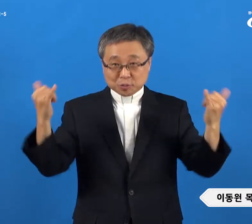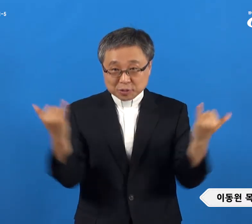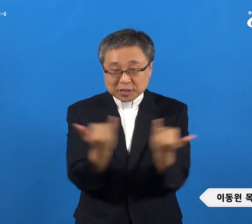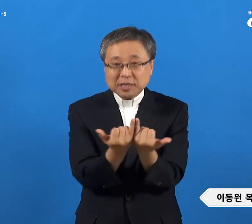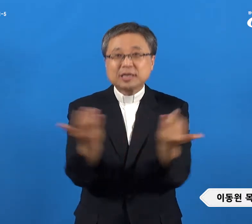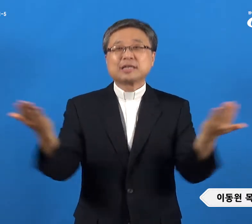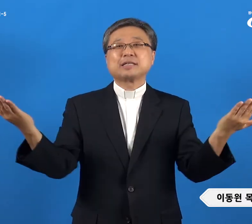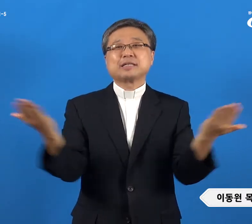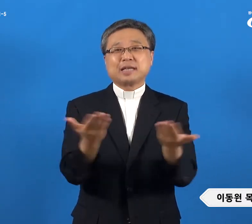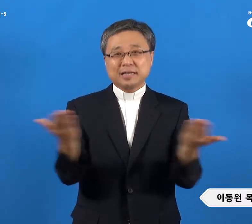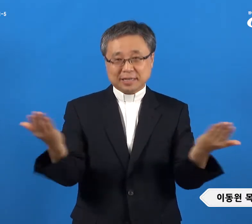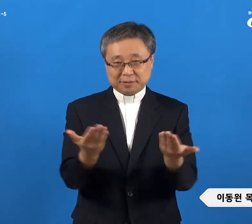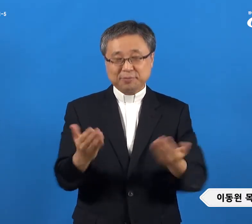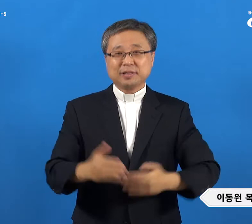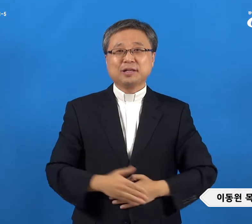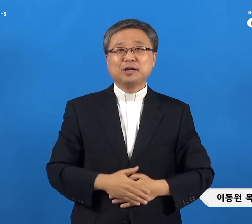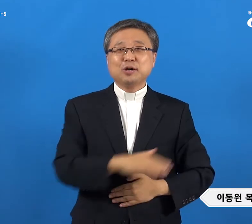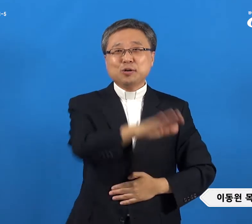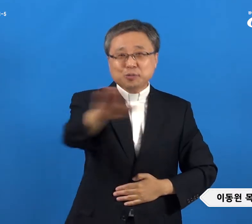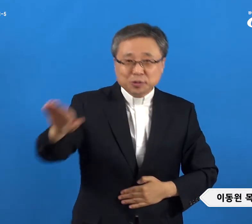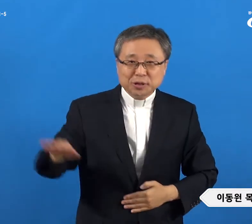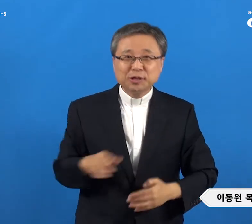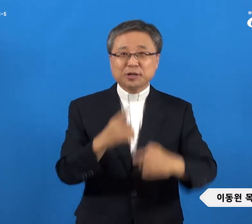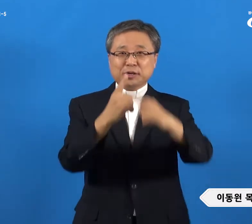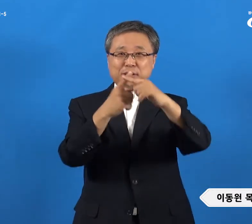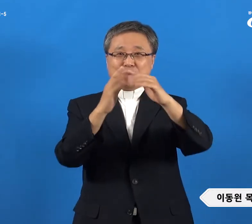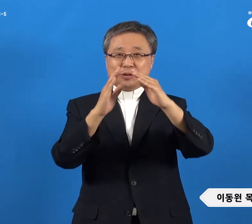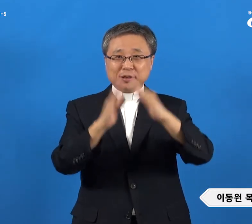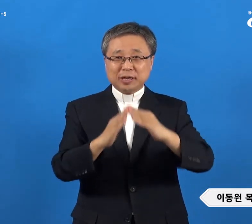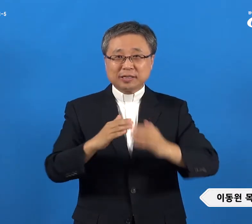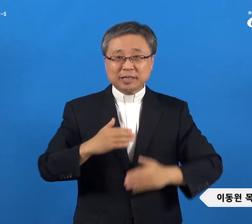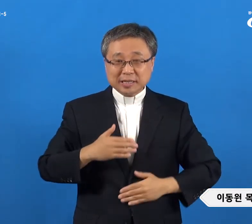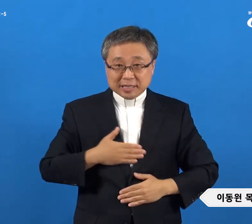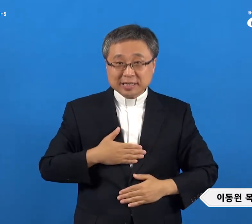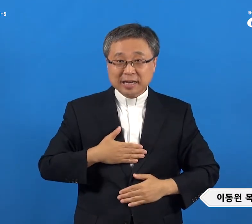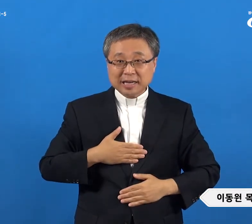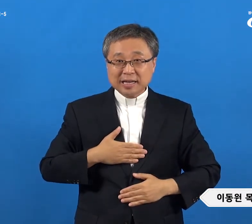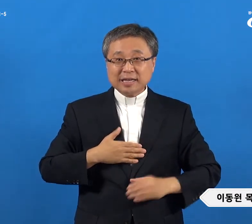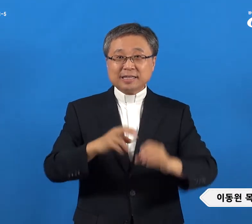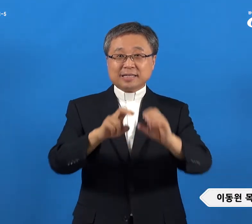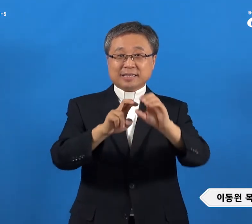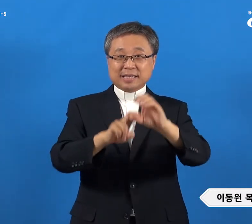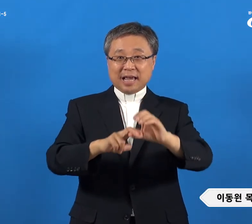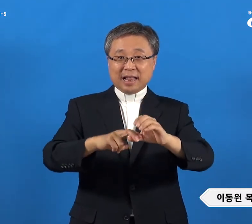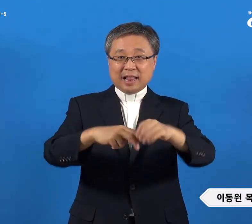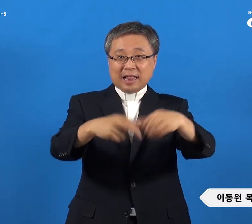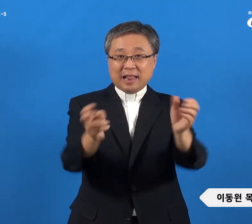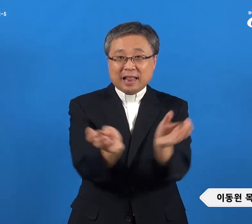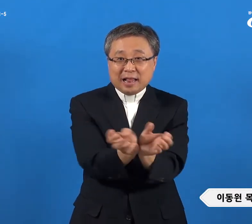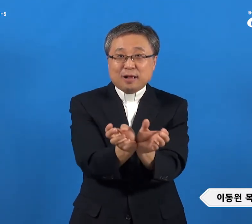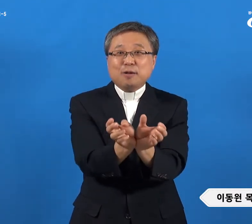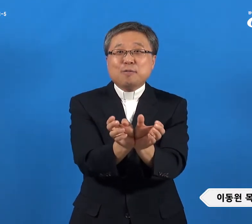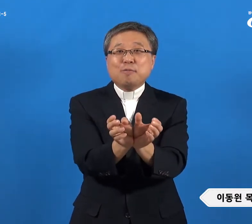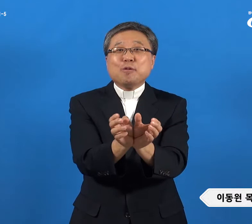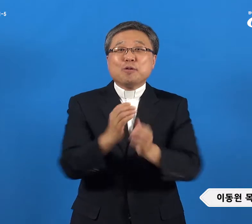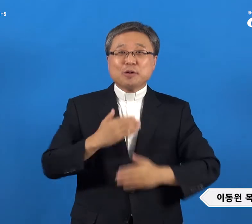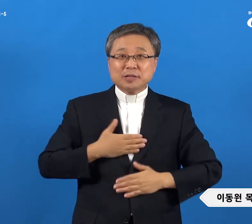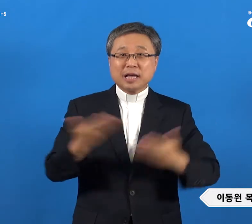것입니다. 우리 교회에서 셀 목회를 하고 있는데 우리가 이 목장 사역, 셀 목회를 하는 중요한